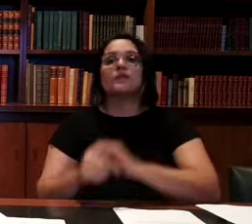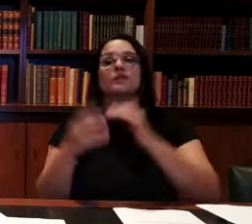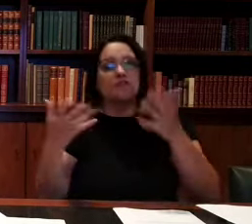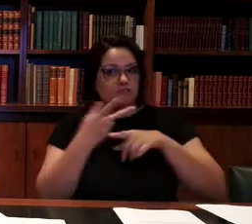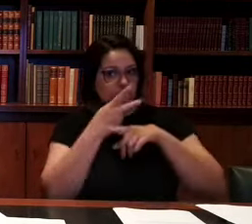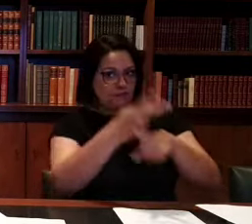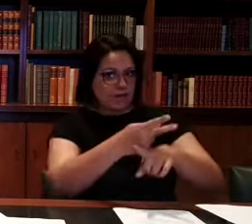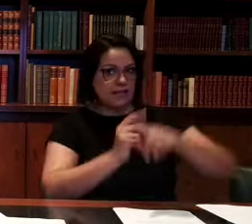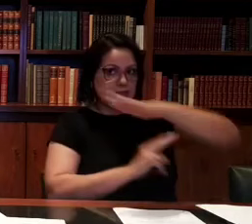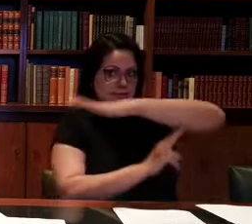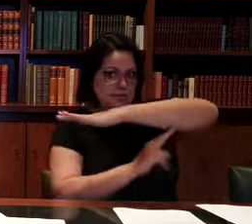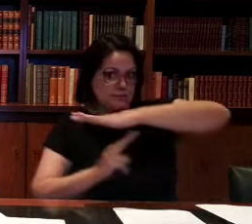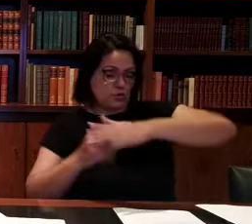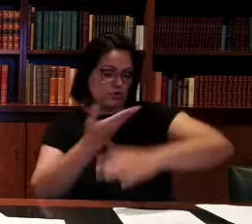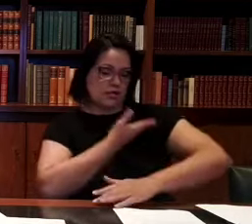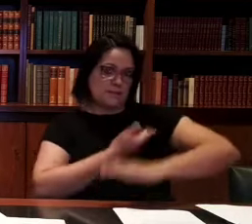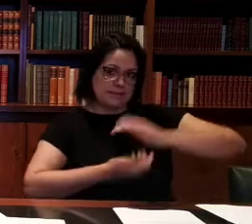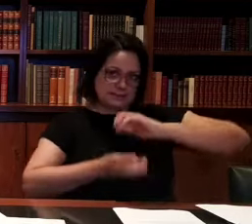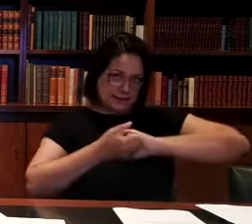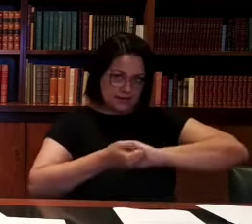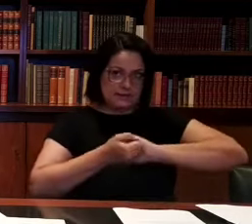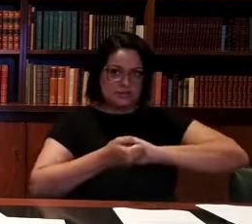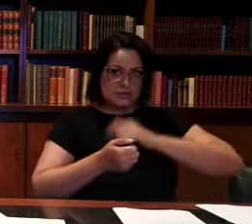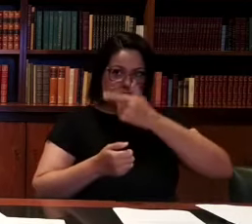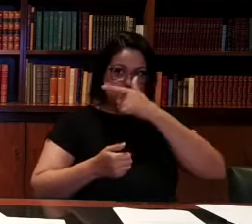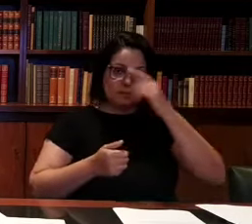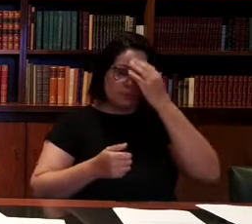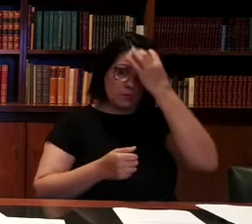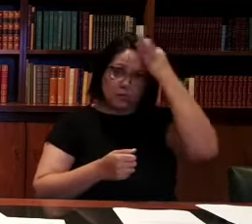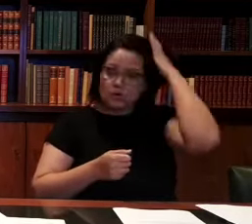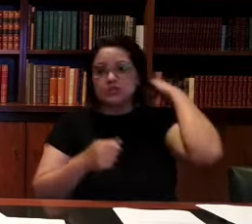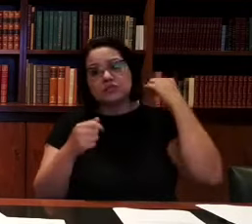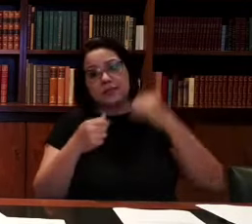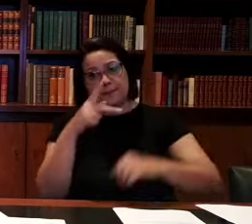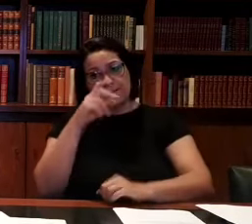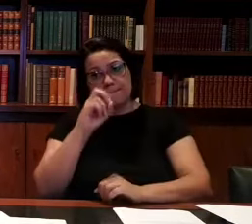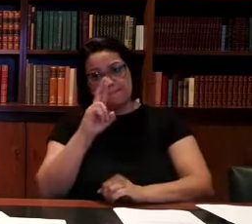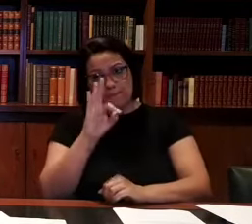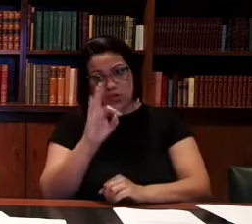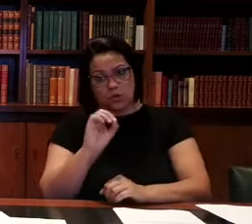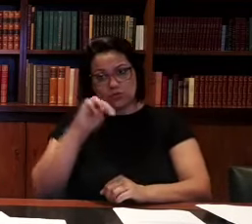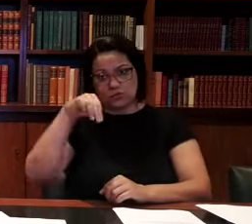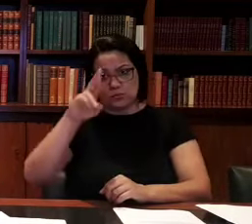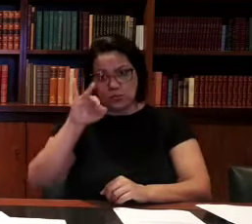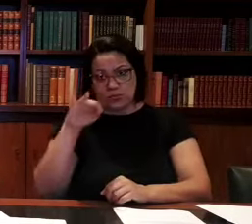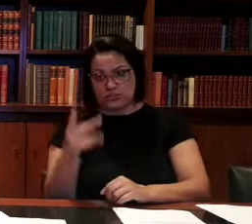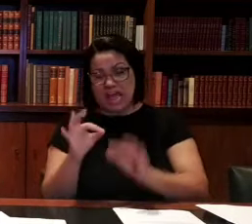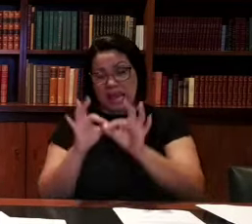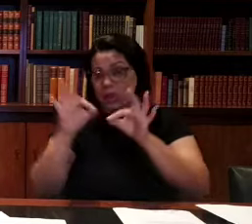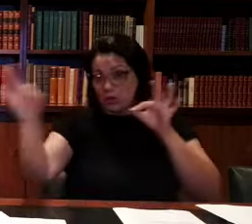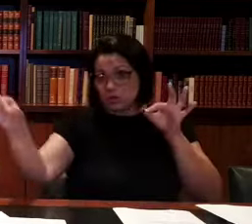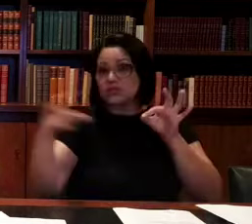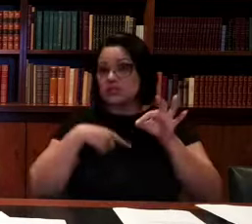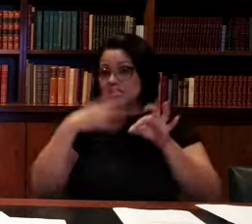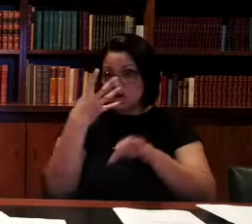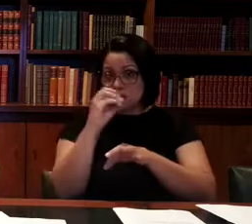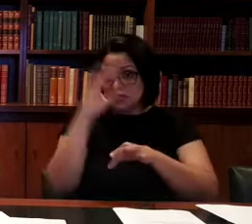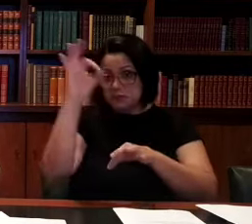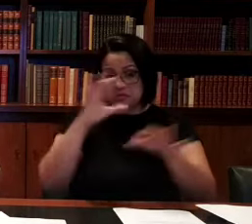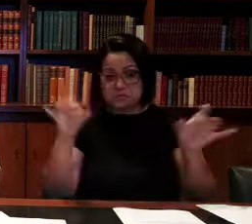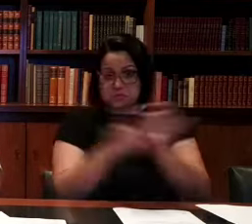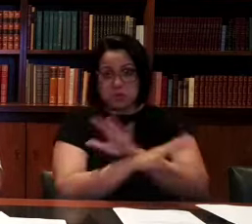na ponte da amizade vai ter acionado de abertura e depois vai ver o outro motivo sabe que é muito longe né é mais na outra pontinha que está quarenta por cento as